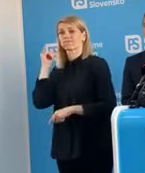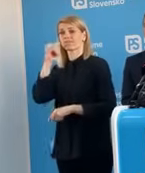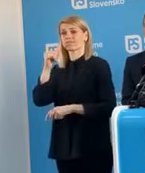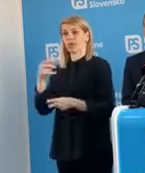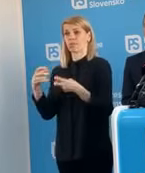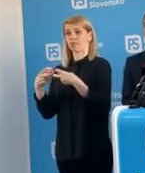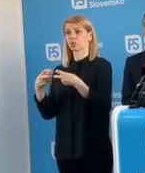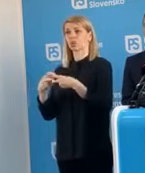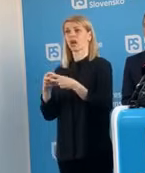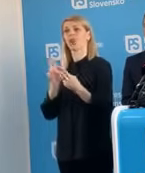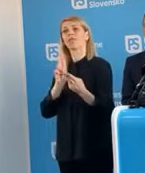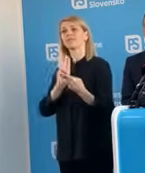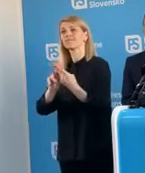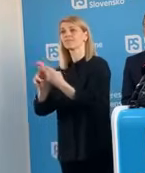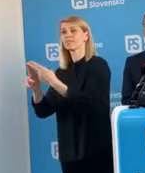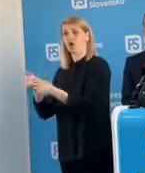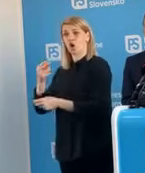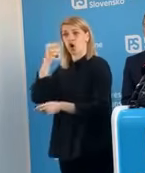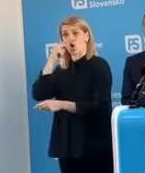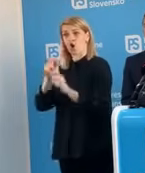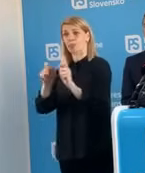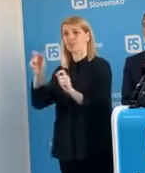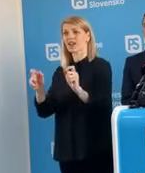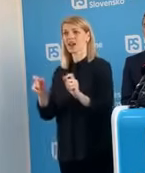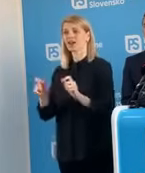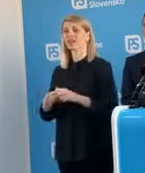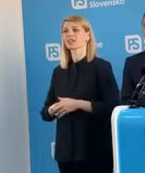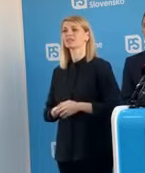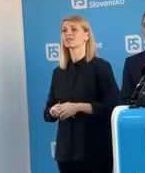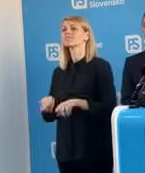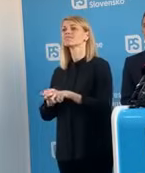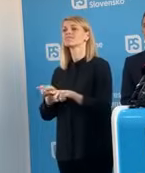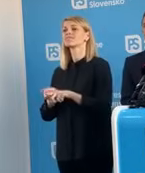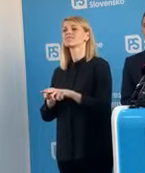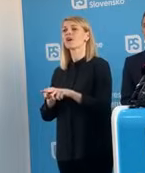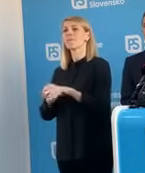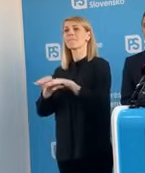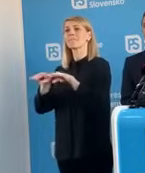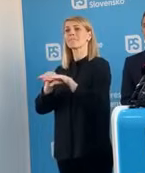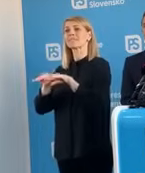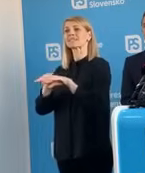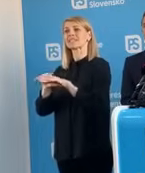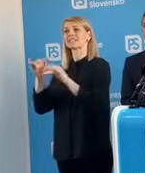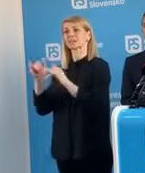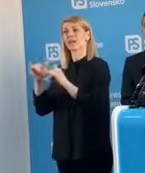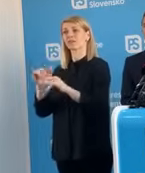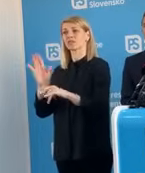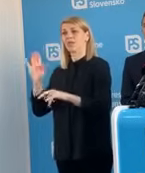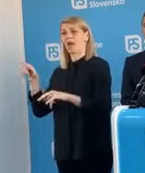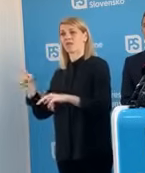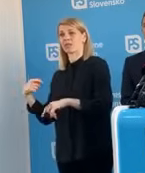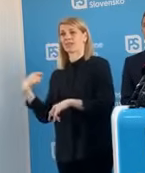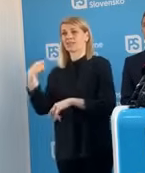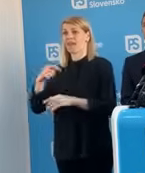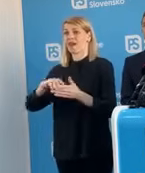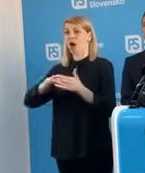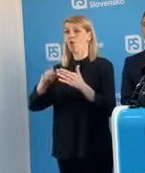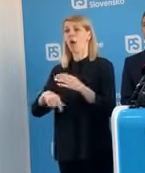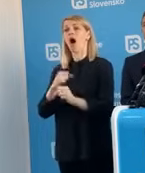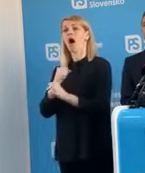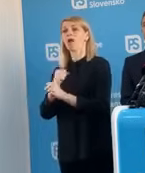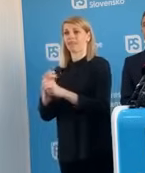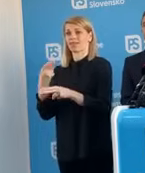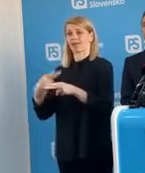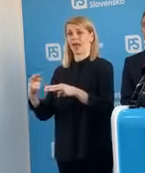Bruselu, aby sa stretol s relevantnými komisármi, aby inštruoval ministra spravodlivosti, aby zjednal nápravu, aby všetky